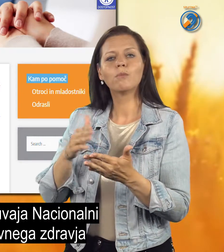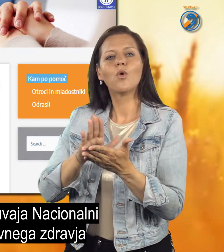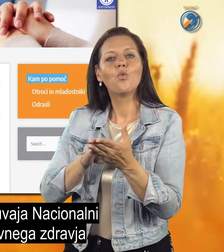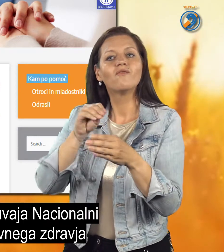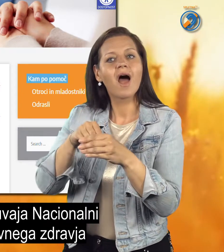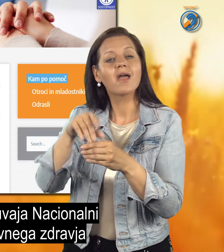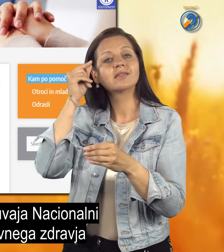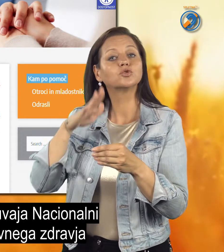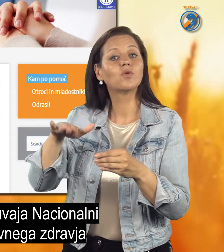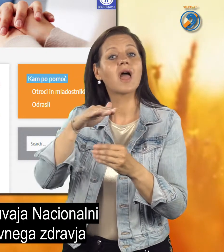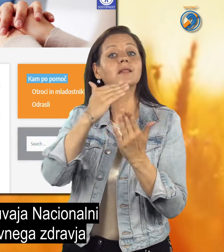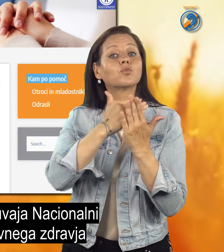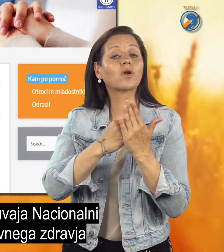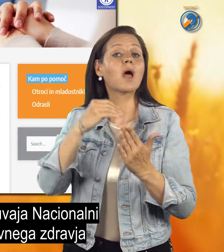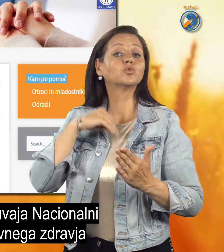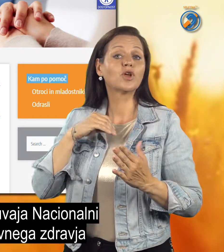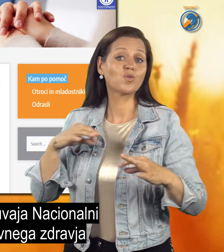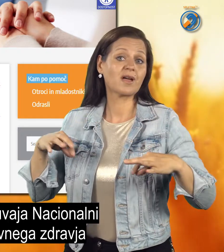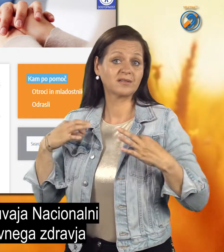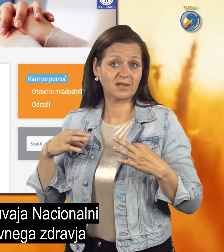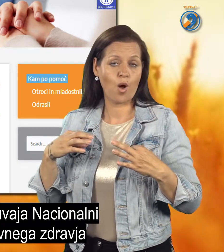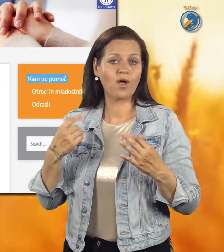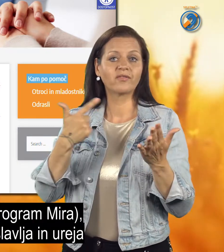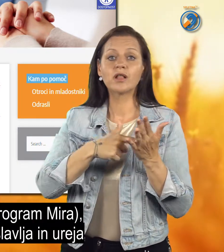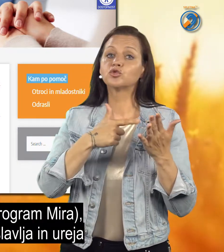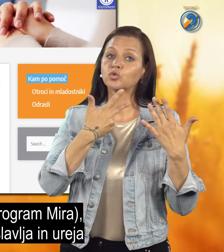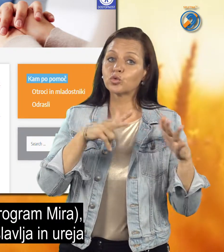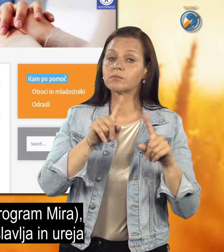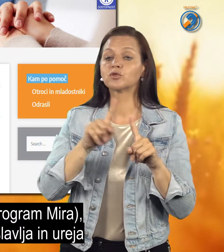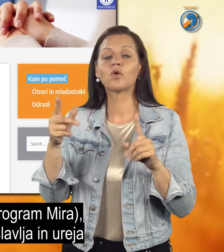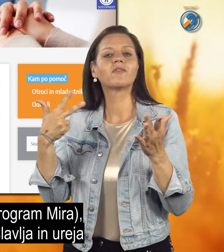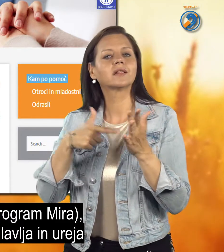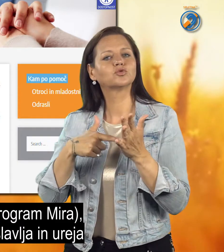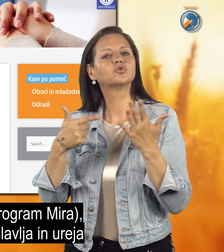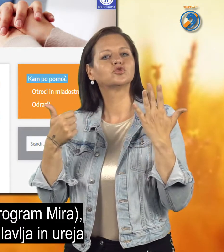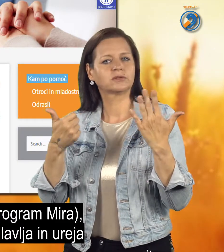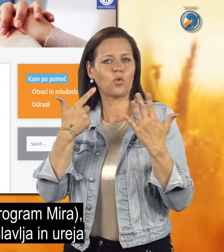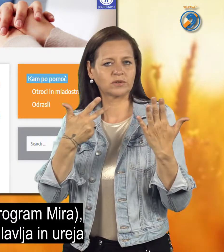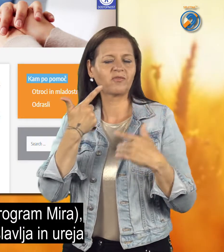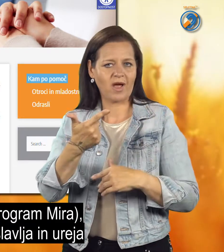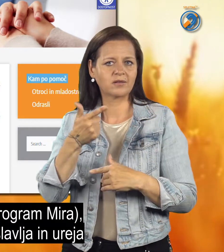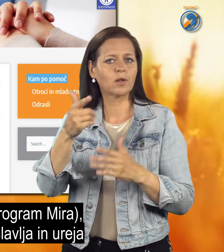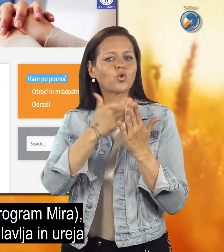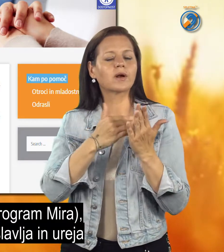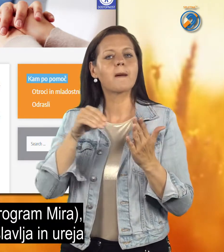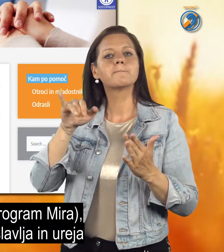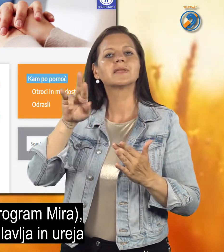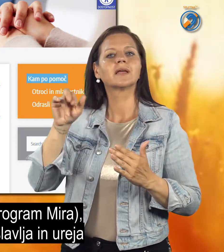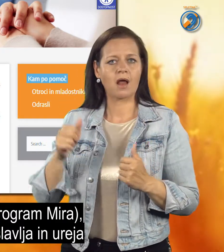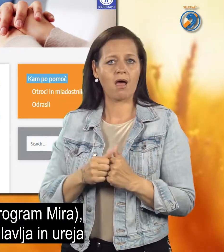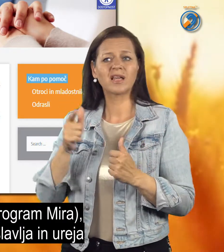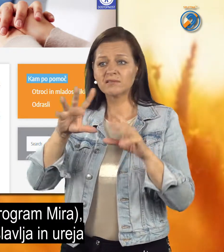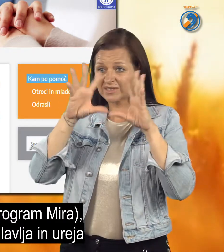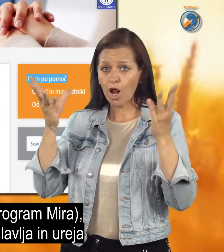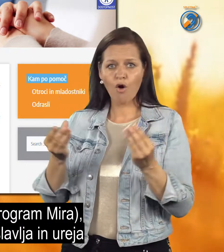Takšen pristop uvaja Nacionalni program duševnega zdravja 2018 do 2028, program